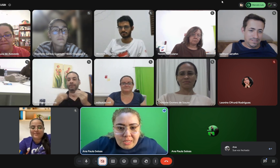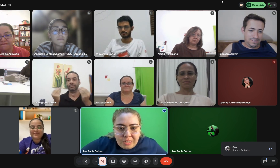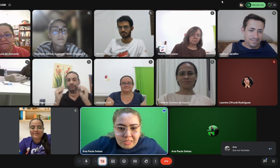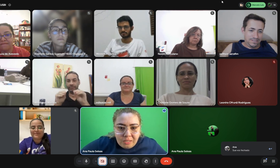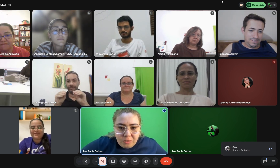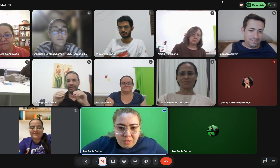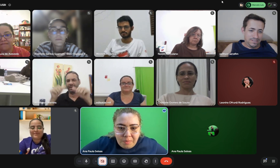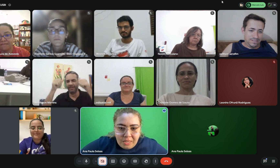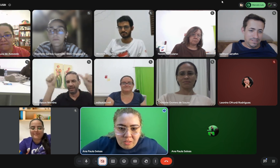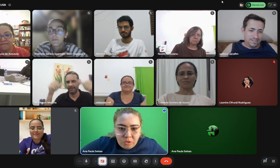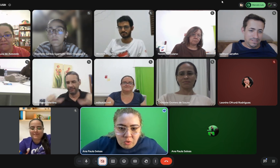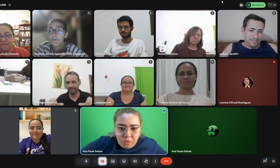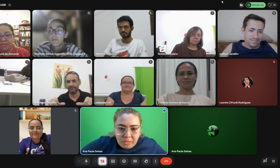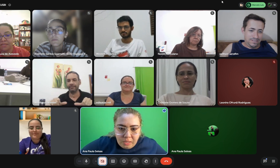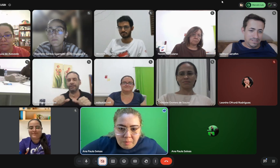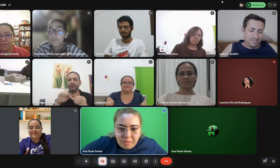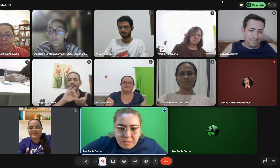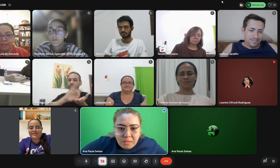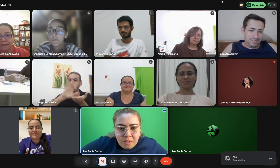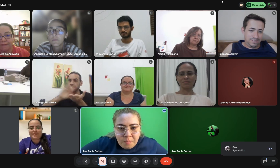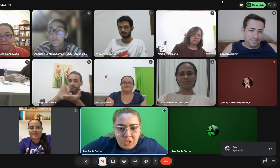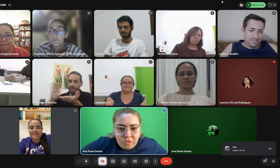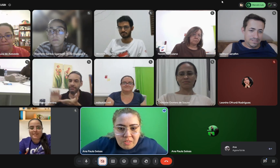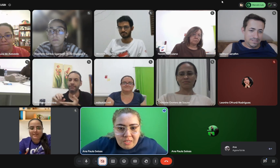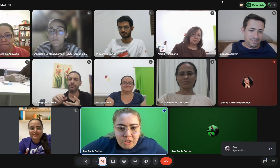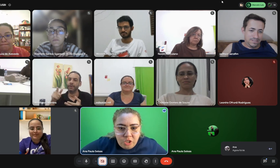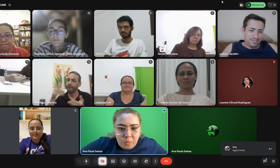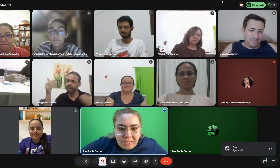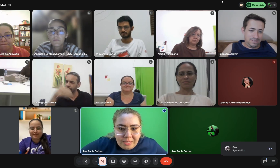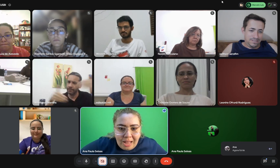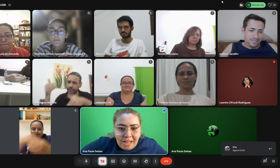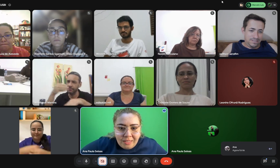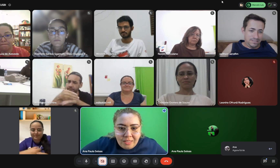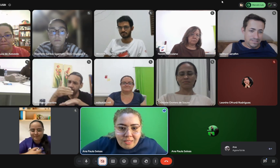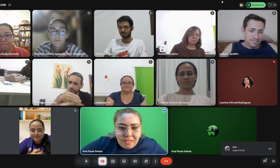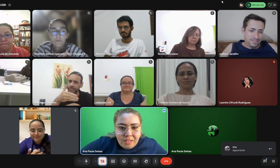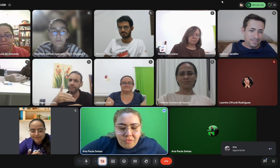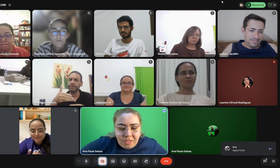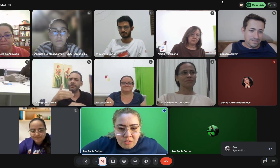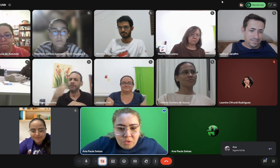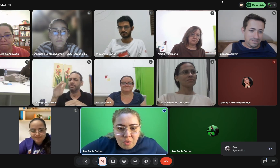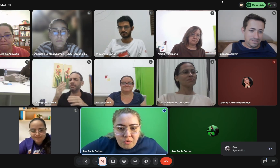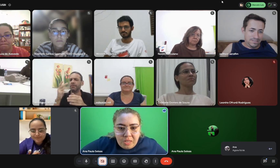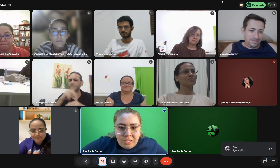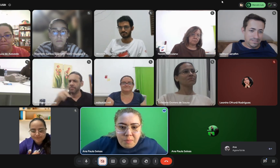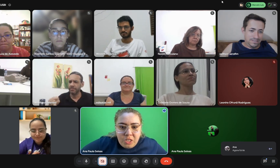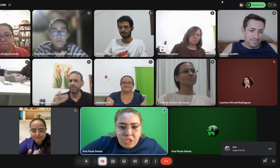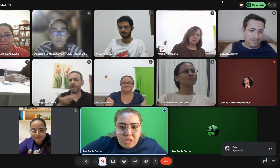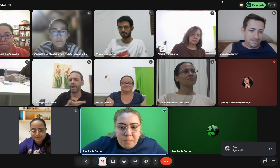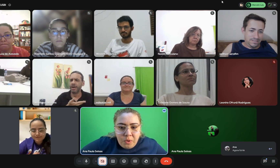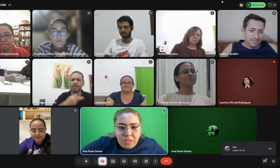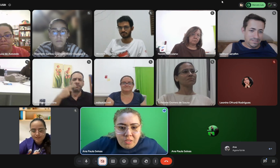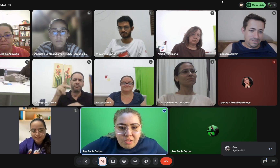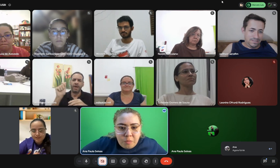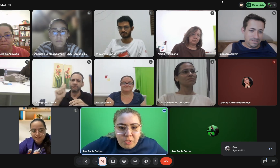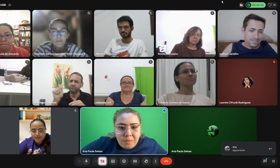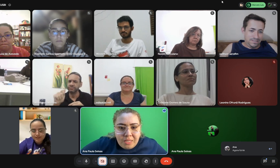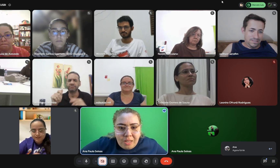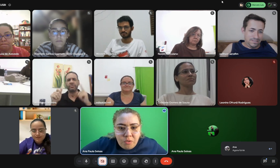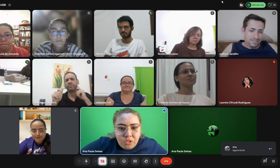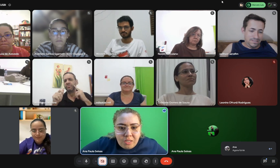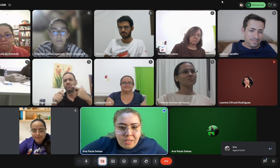estou organizando também esse cronograma para a gente ver certinho as datas, fazendo os convites para a gente